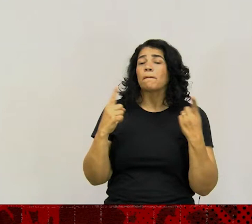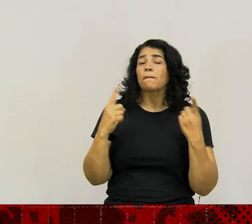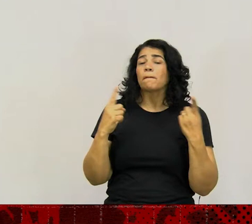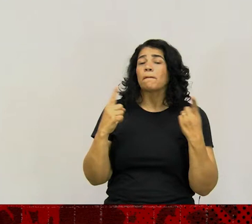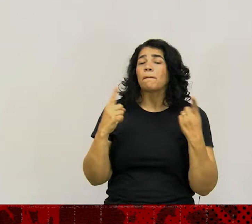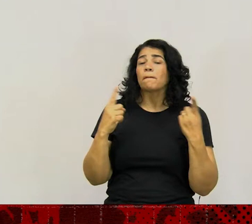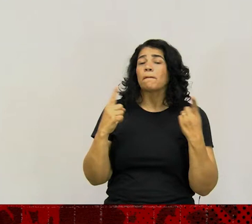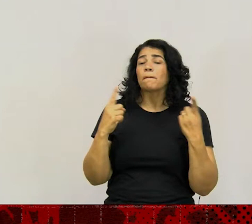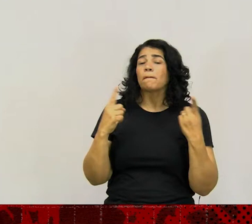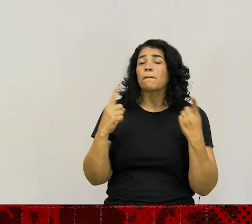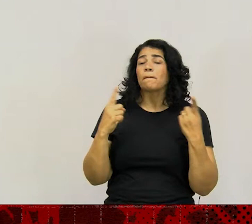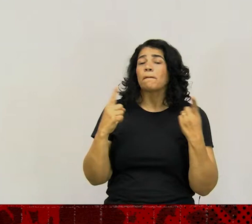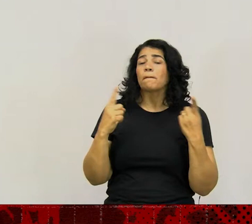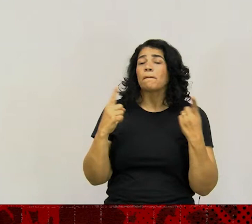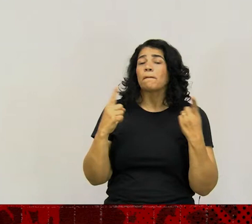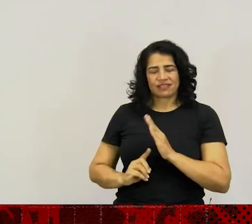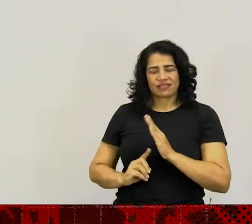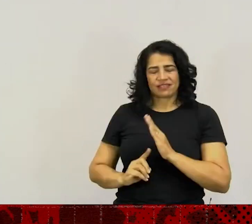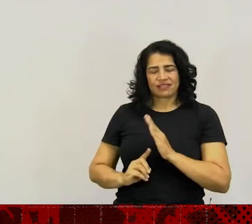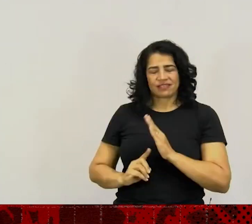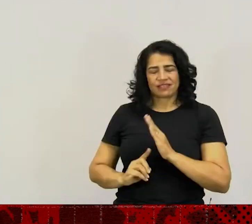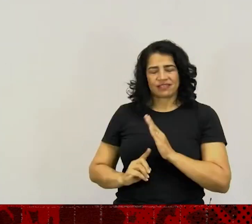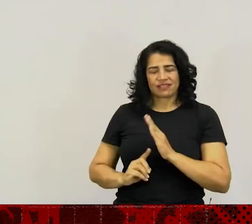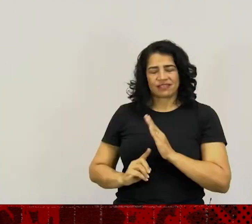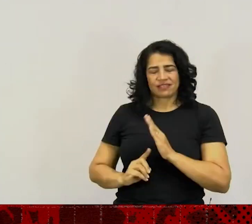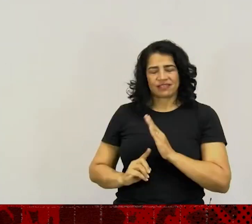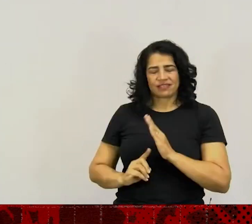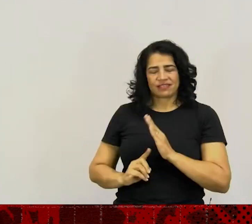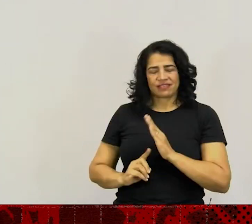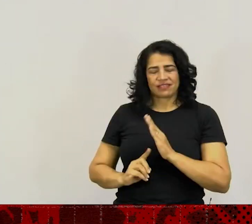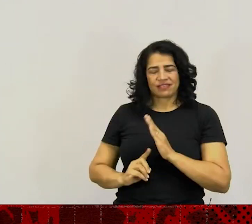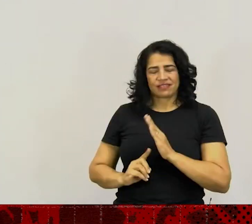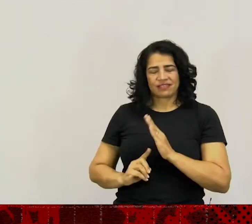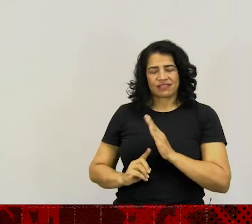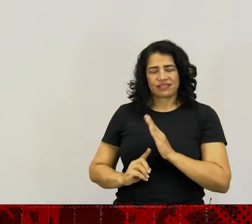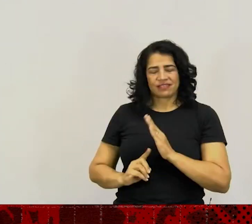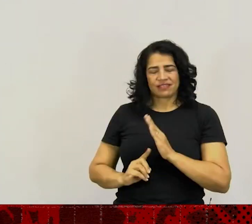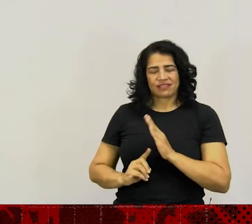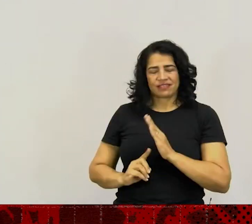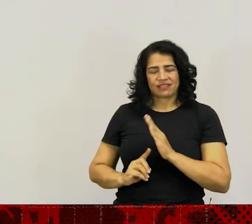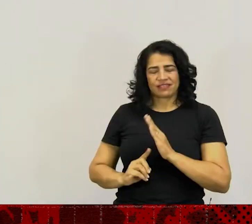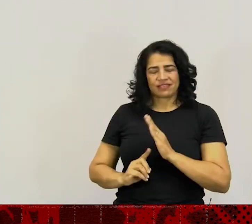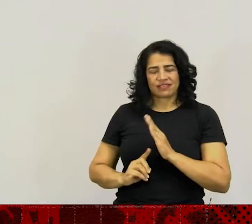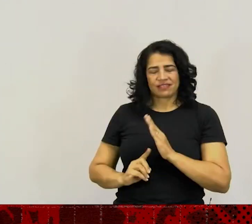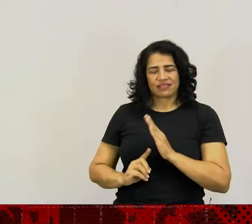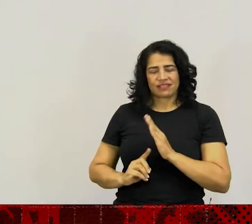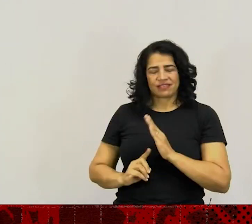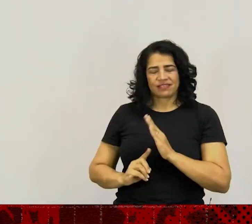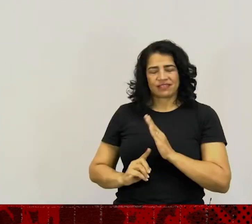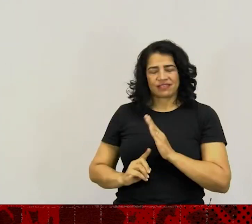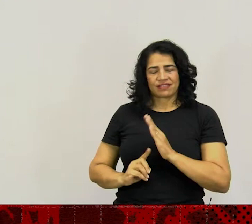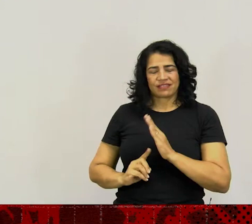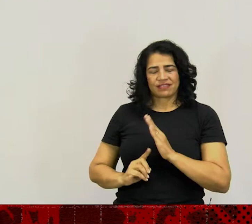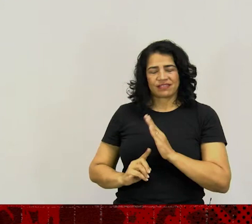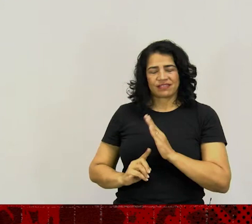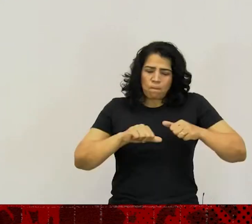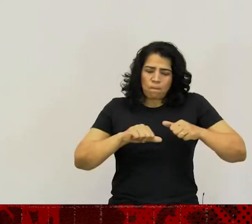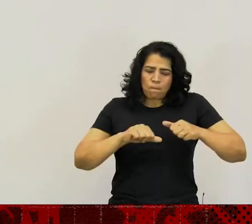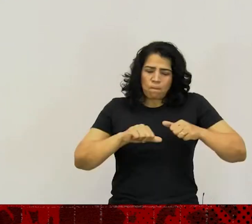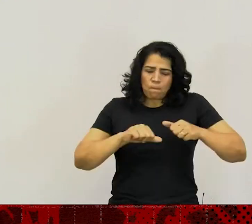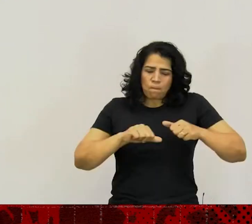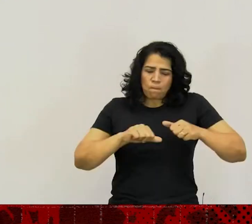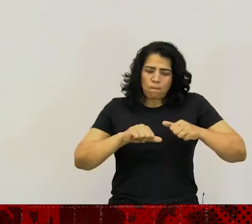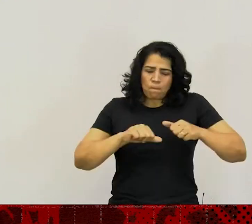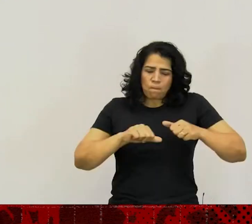você e de mim? Pessoas habitáveis para Ele. Não que Ele